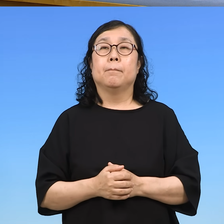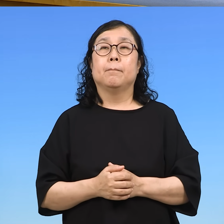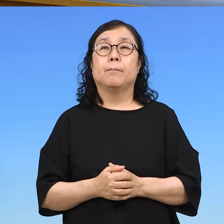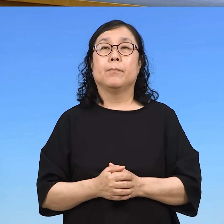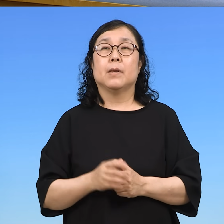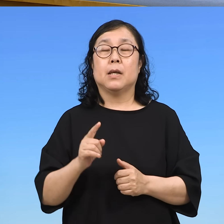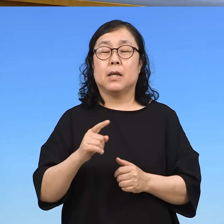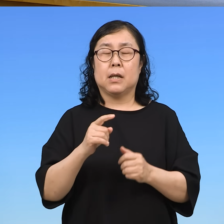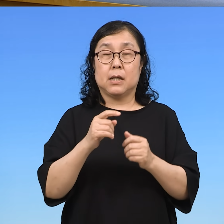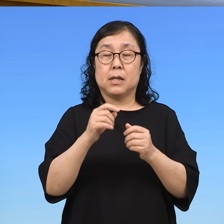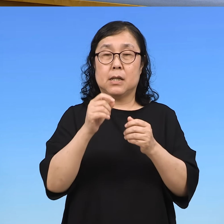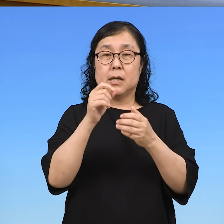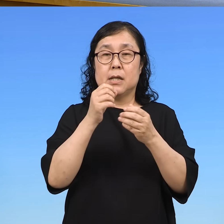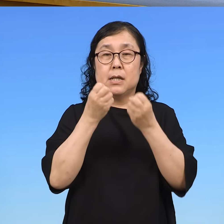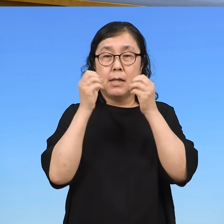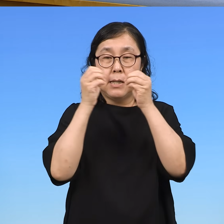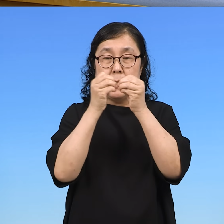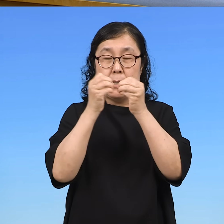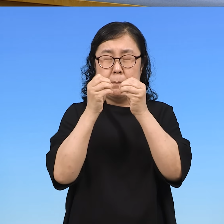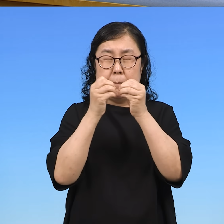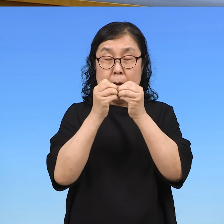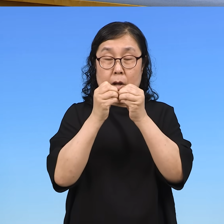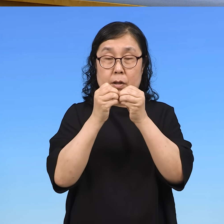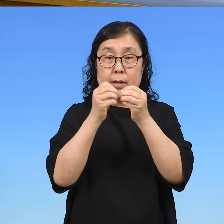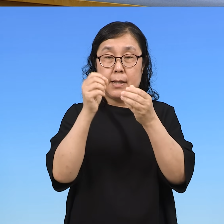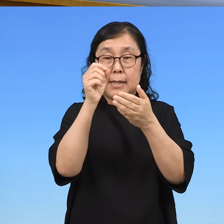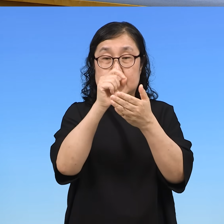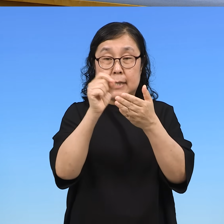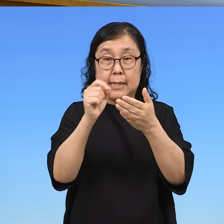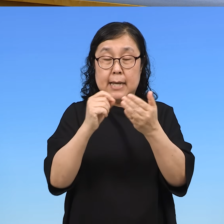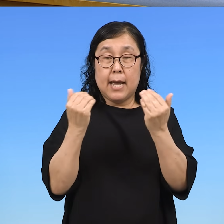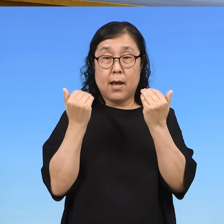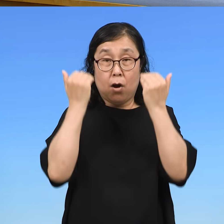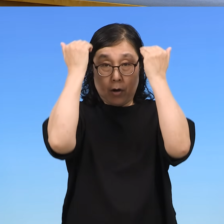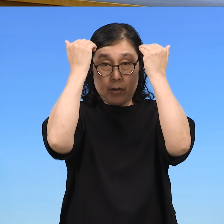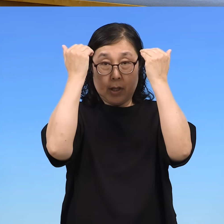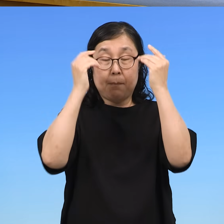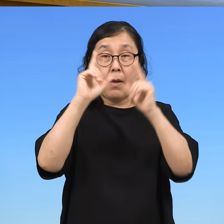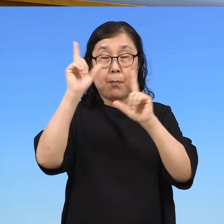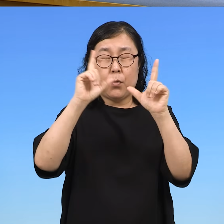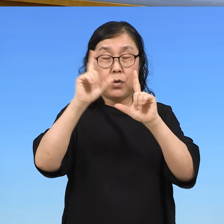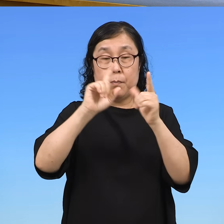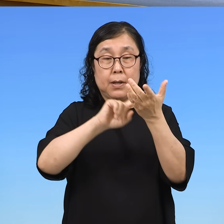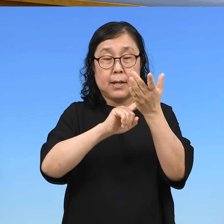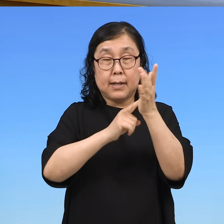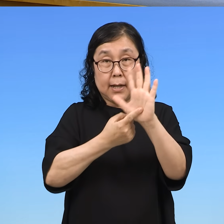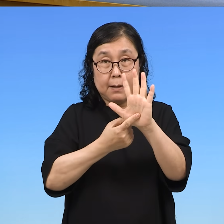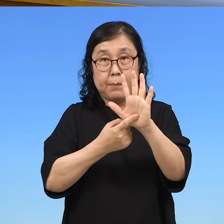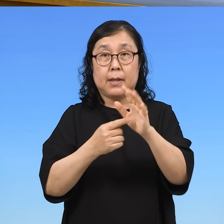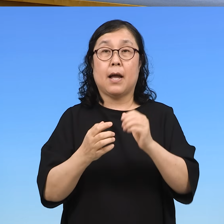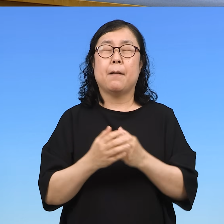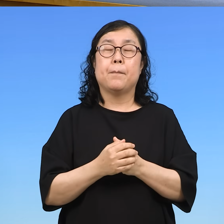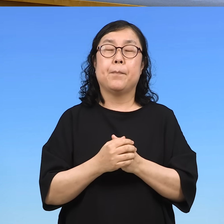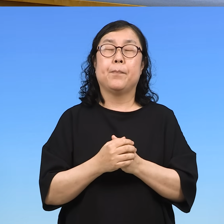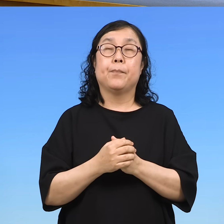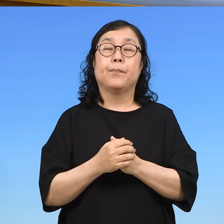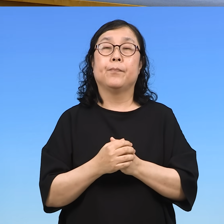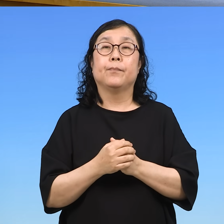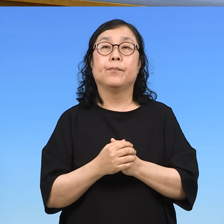뭐라고 표현할까? 이분 되면요, 어른 되면 바로 그 다음 구절에 나옵니다. 자, 18절을 다시 한번